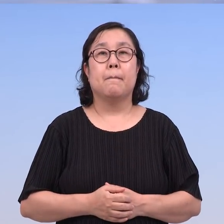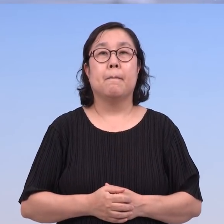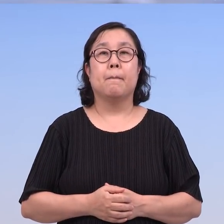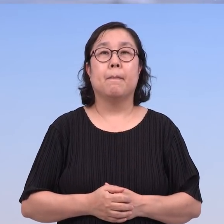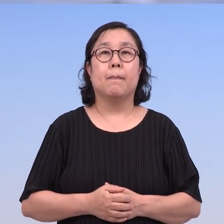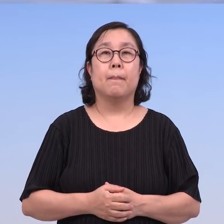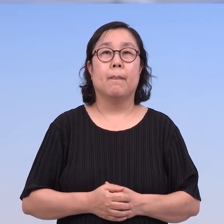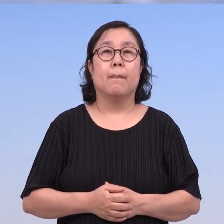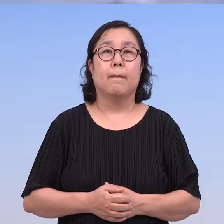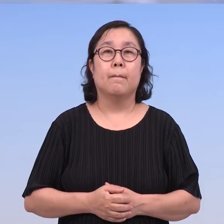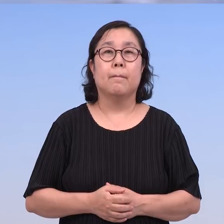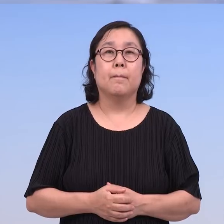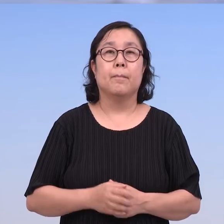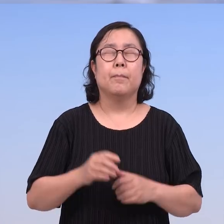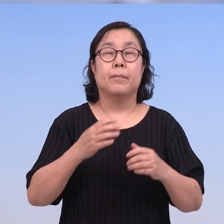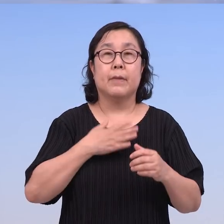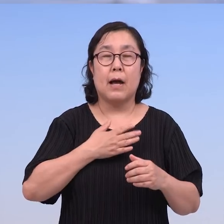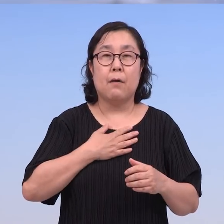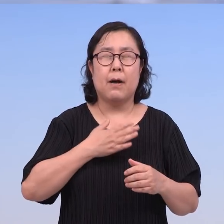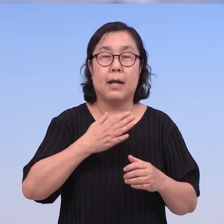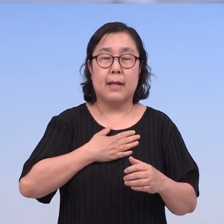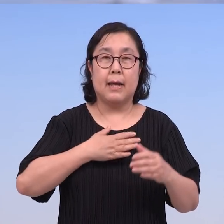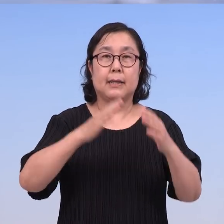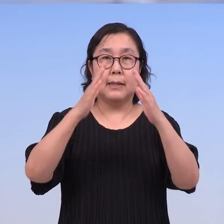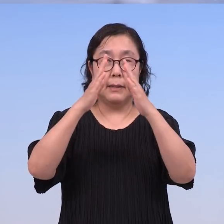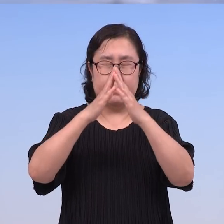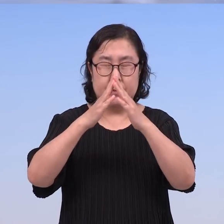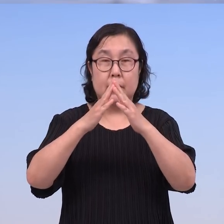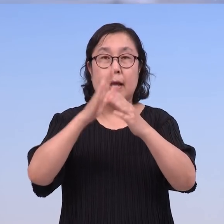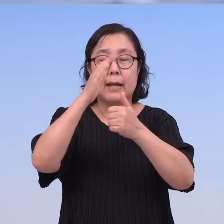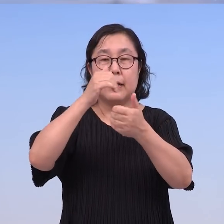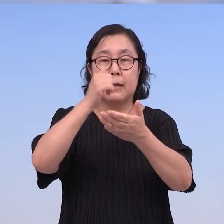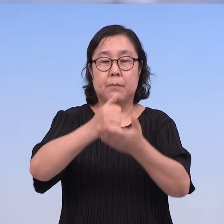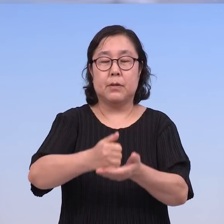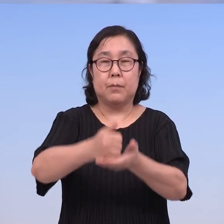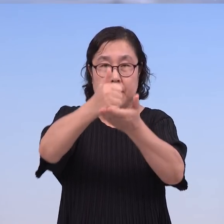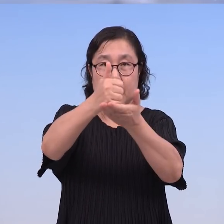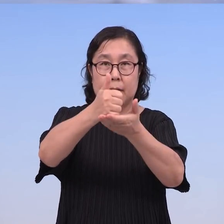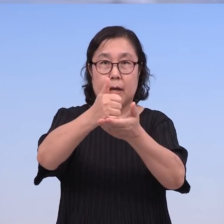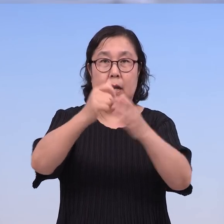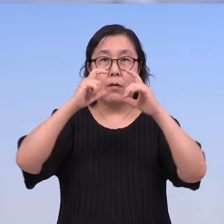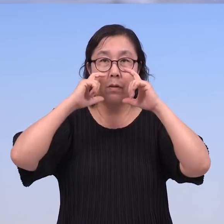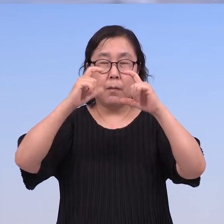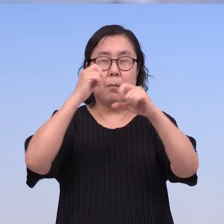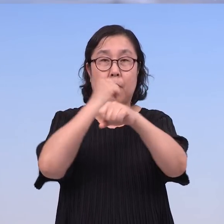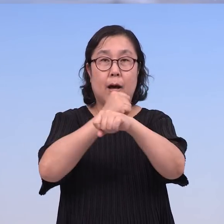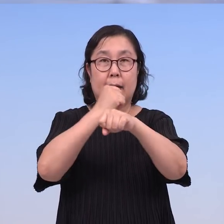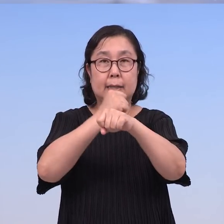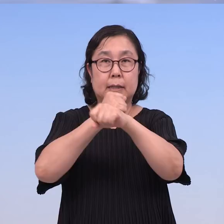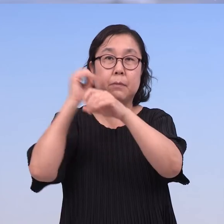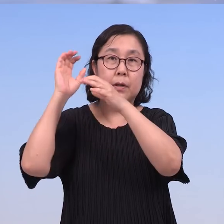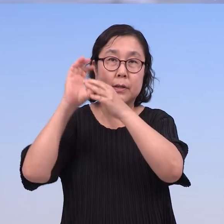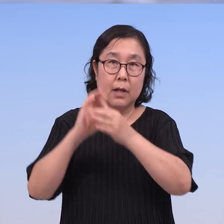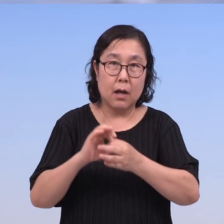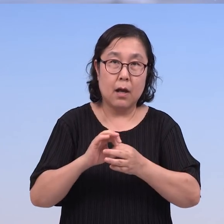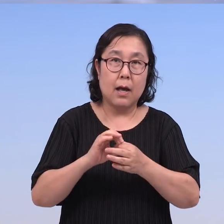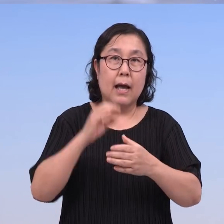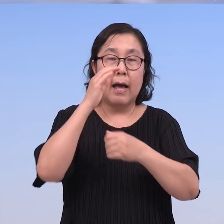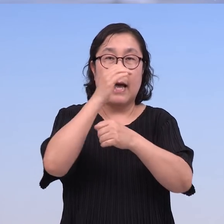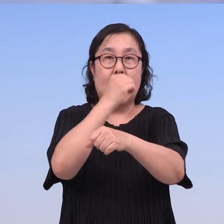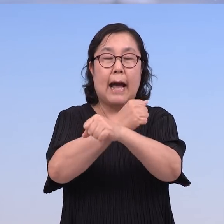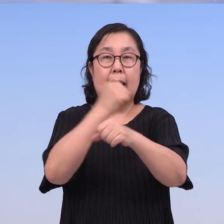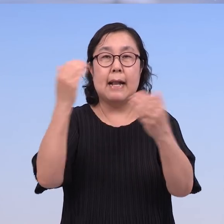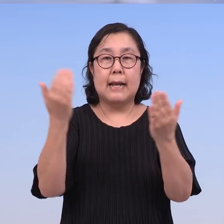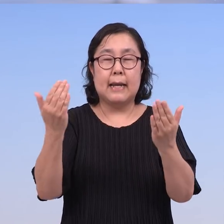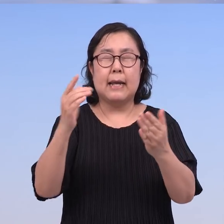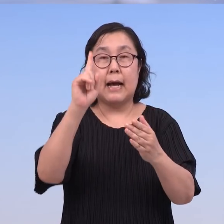여러분, 이렇게 오늘 나와 내 집은 여호와를 섬기겠노라 이렇게 선포를 하시면서 하셔야 될 게